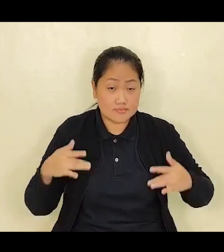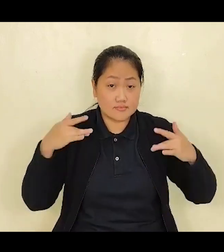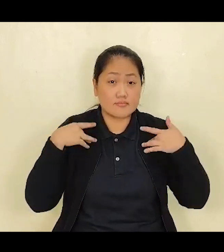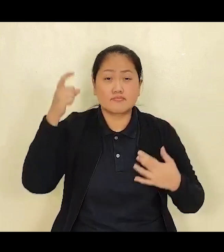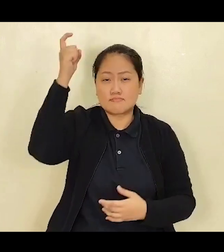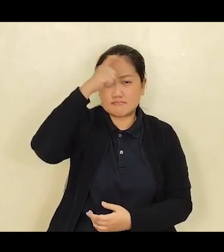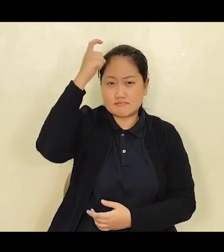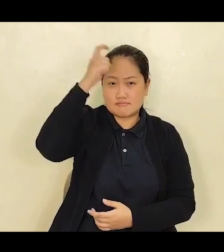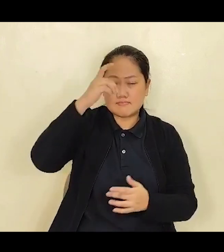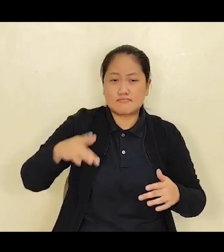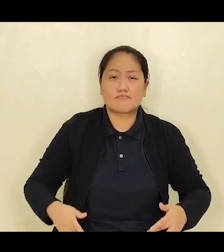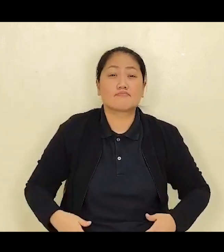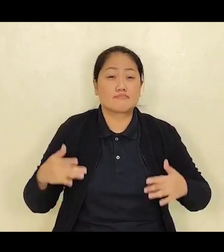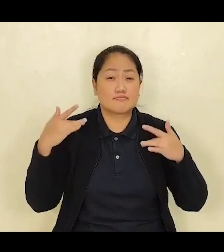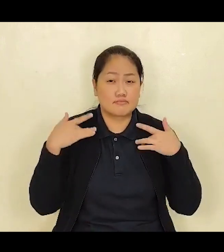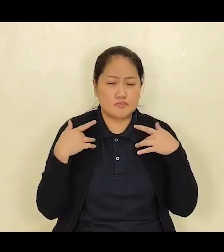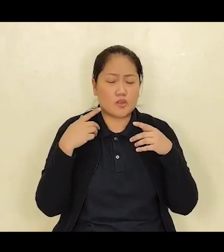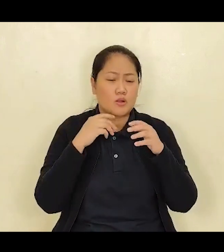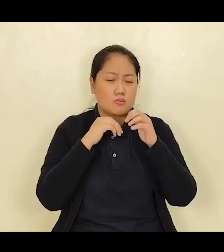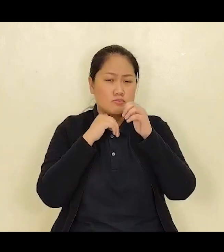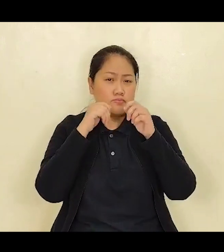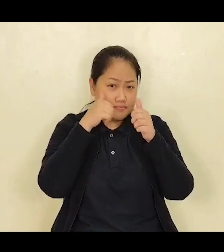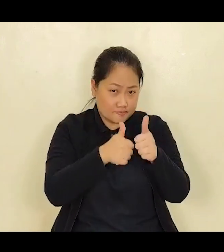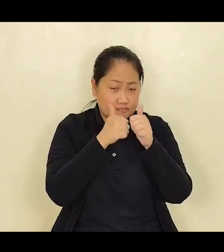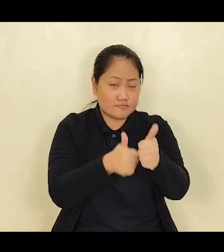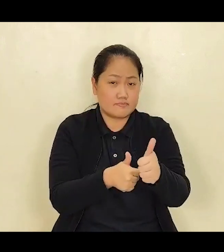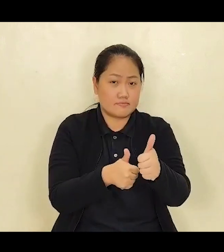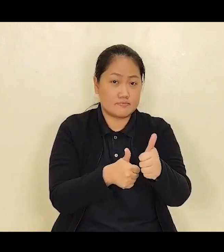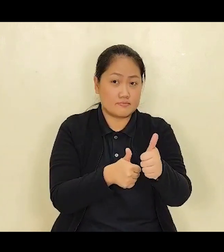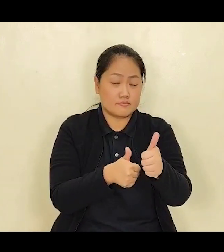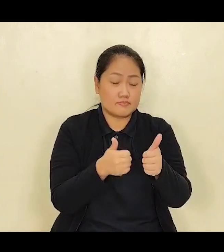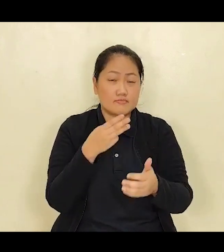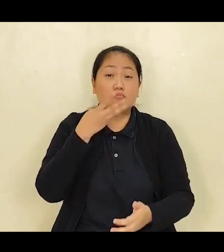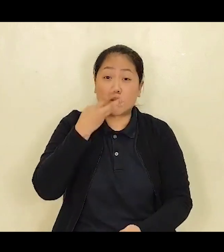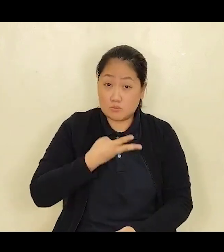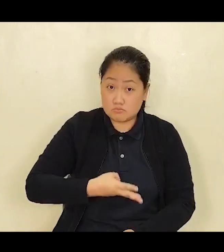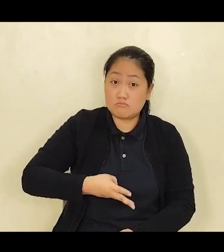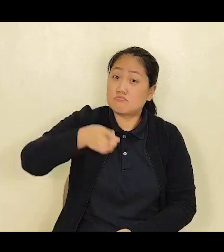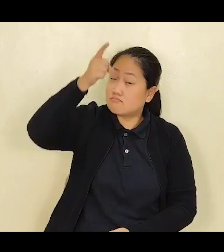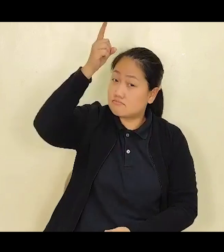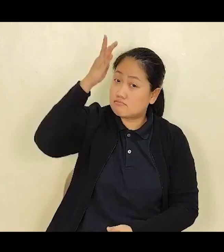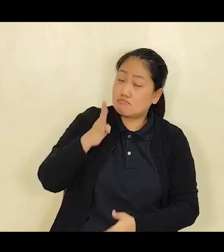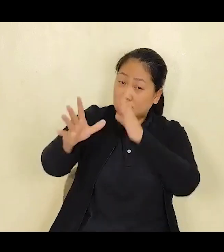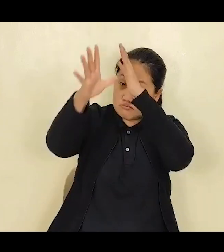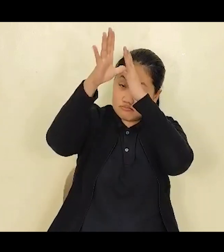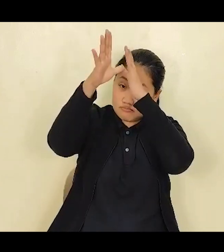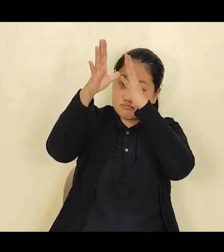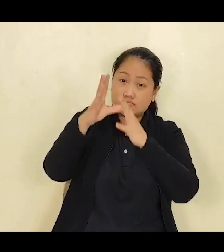na karunungan, nagsabuhay siya na naaayon sa kalooban ng Ama. Tinupad niya